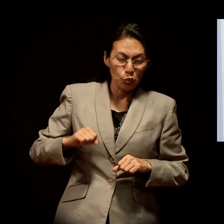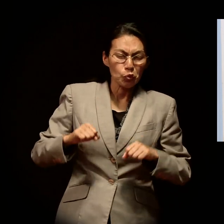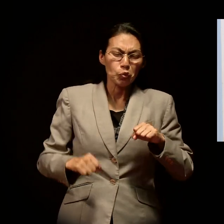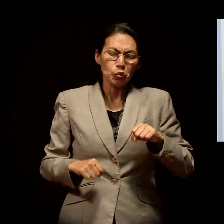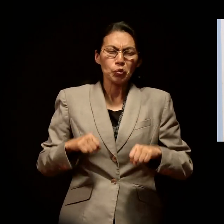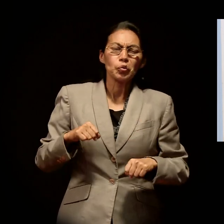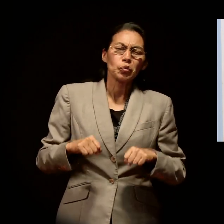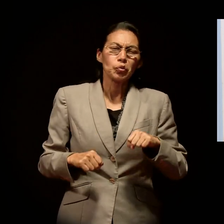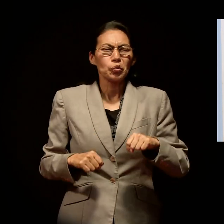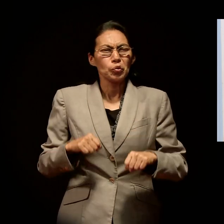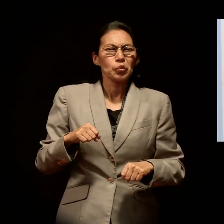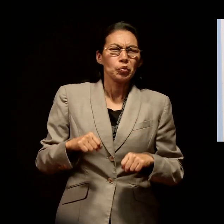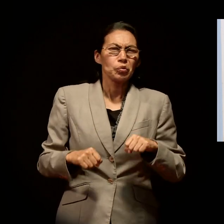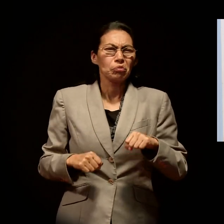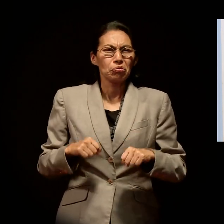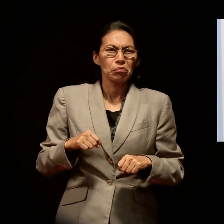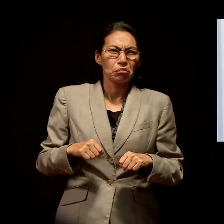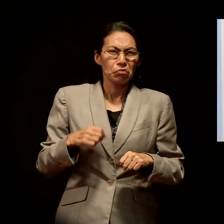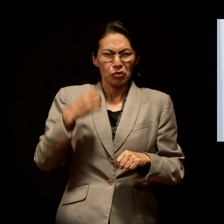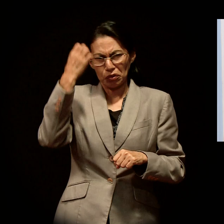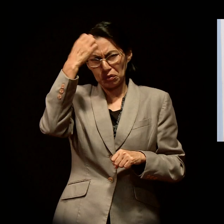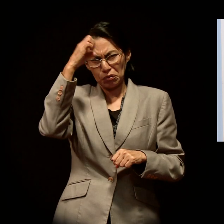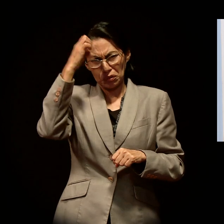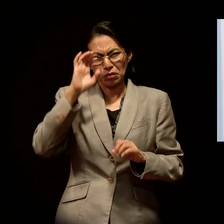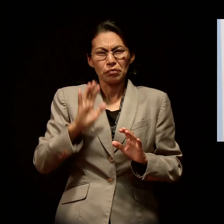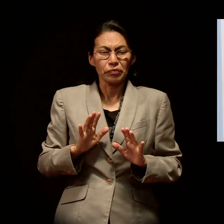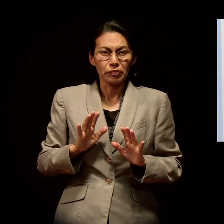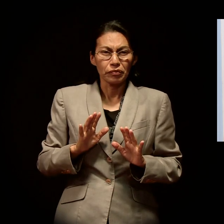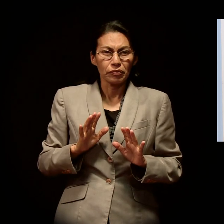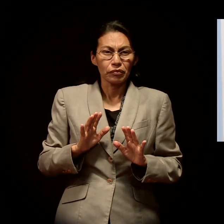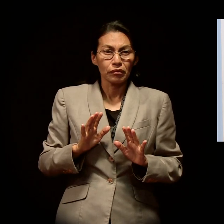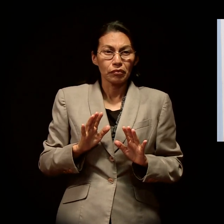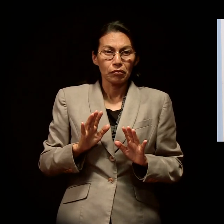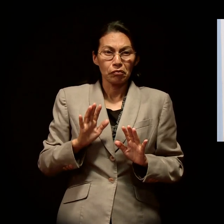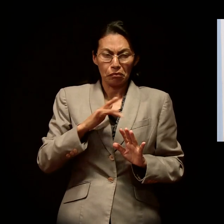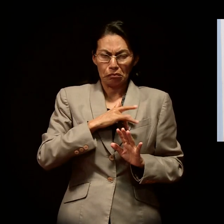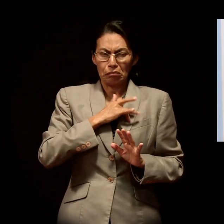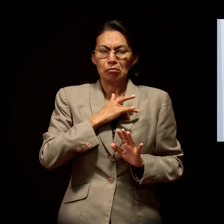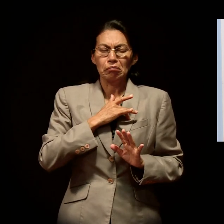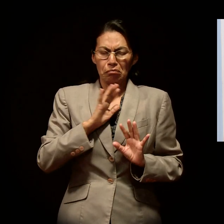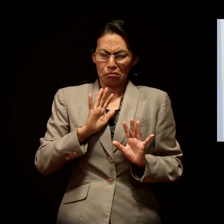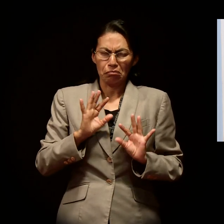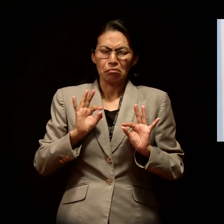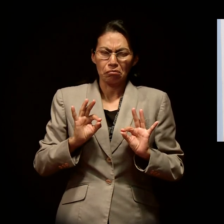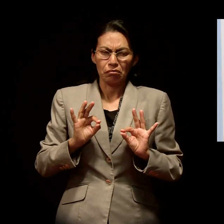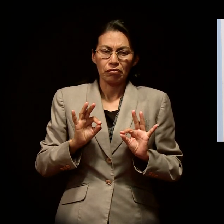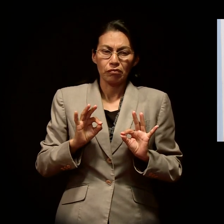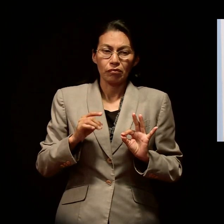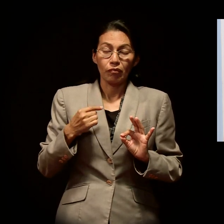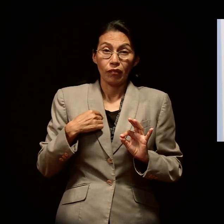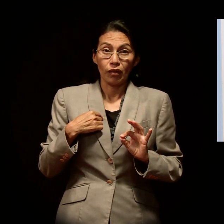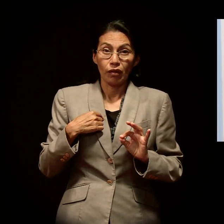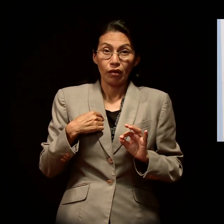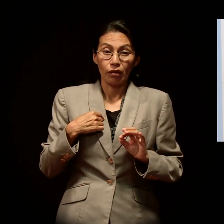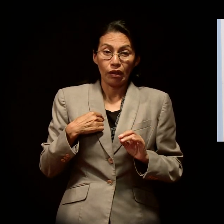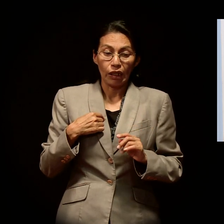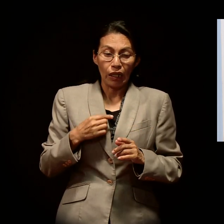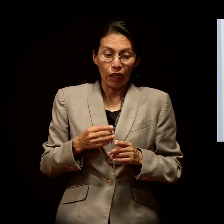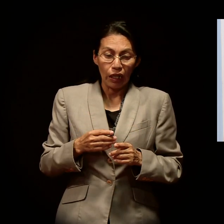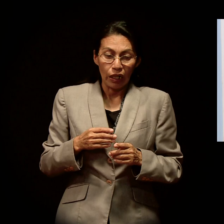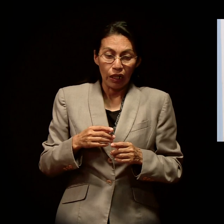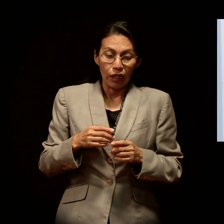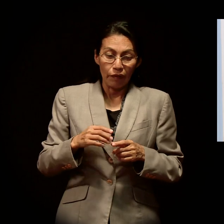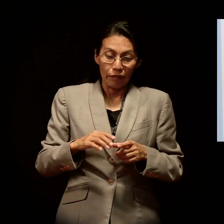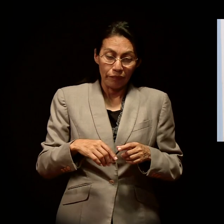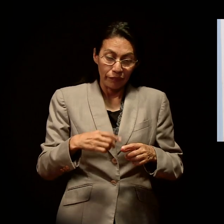práctica ya cuando me sentía a un experto no me percaté de que mi